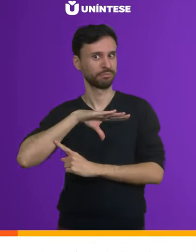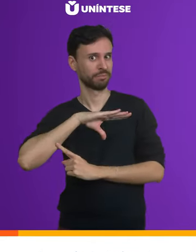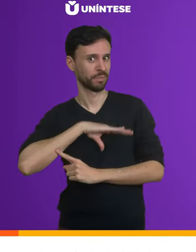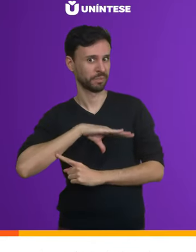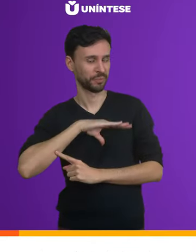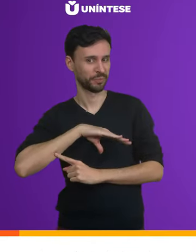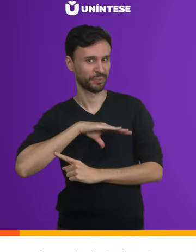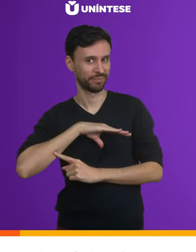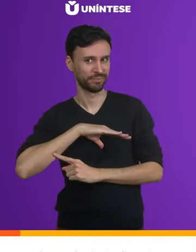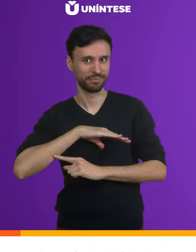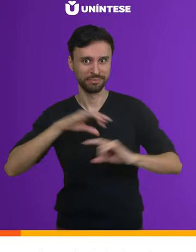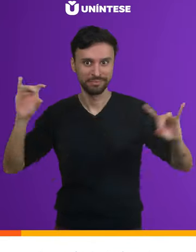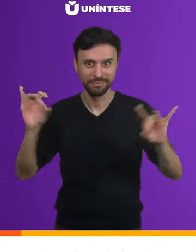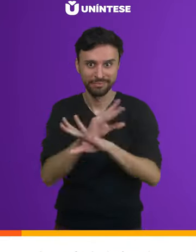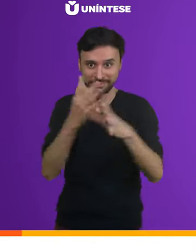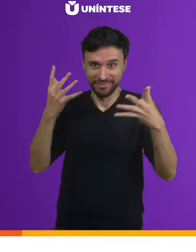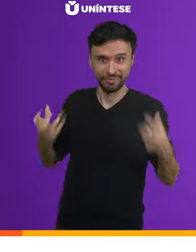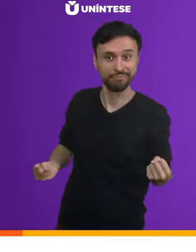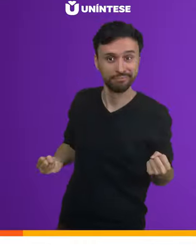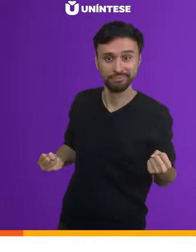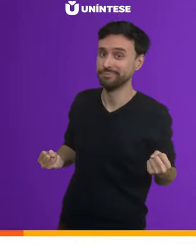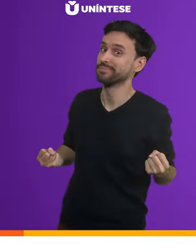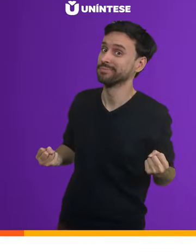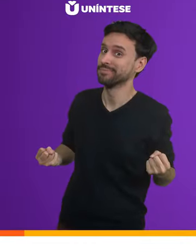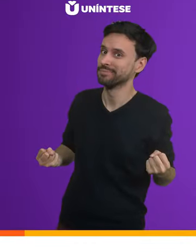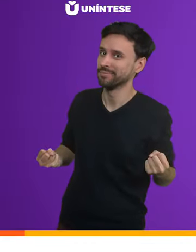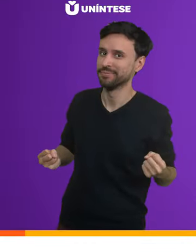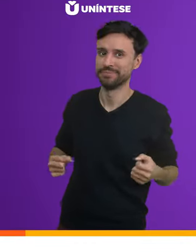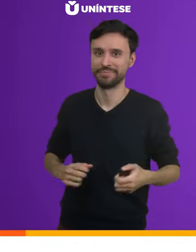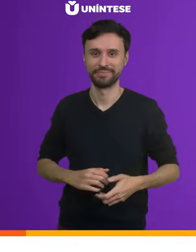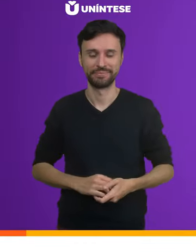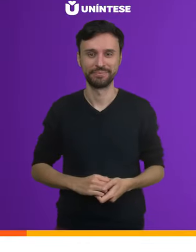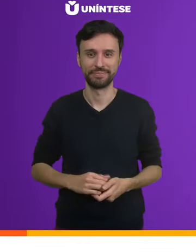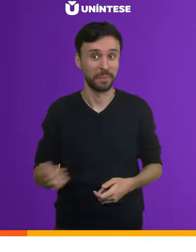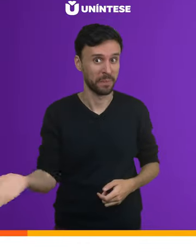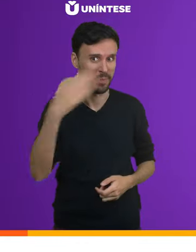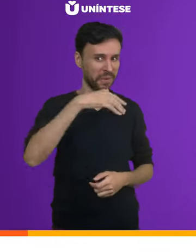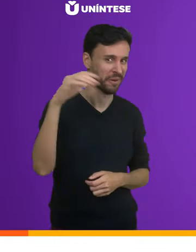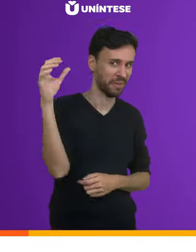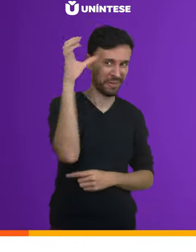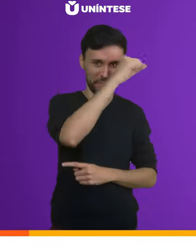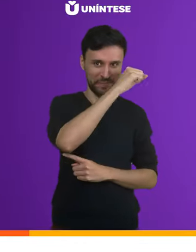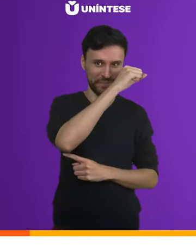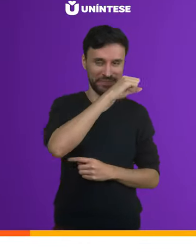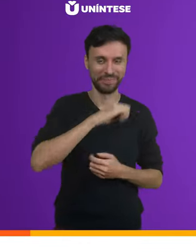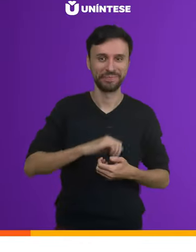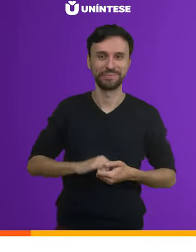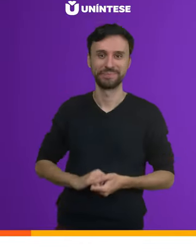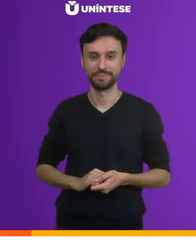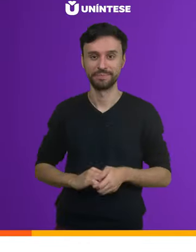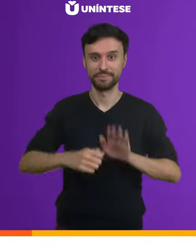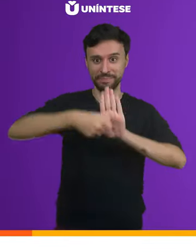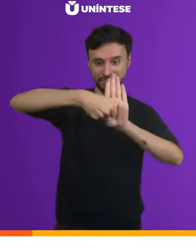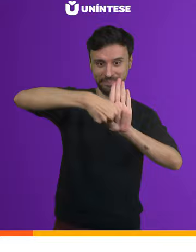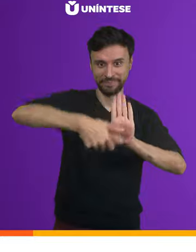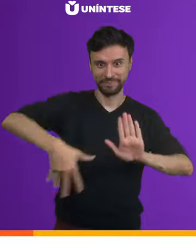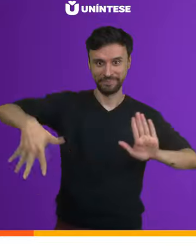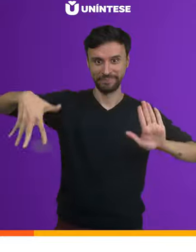importância da área de língua portuguesa estão prontos bom então bora aprender figuras de